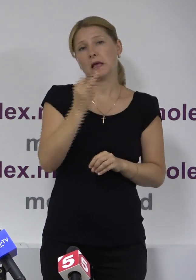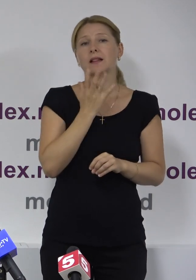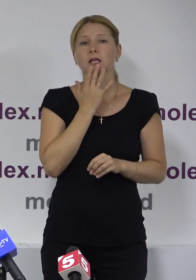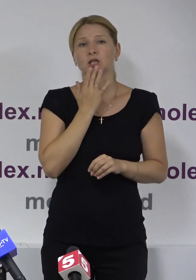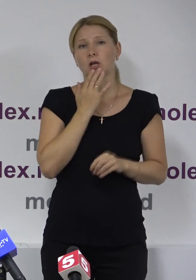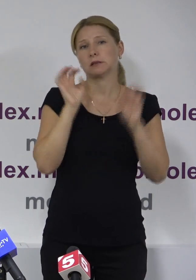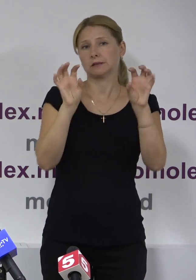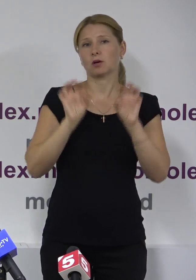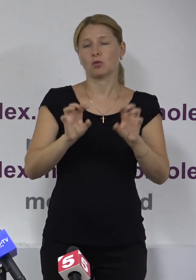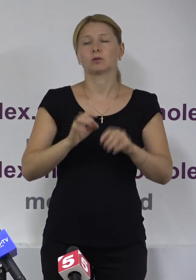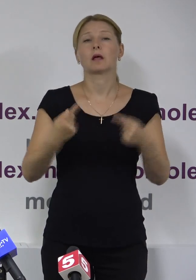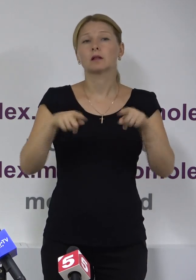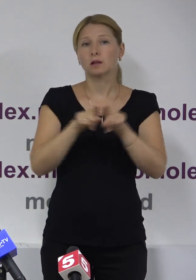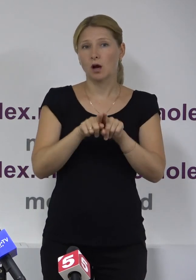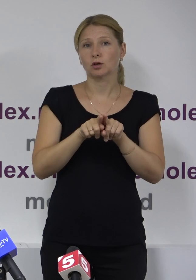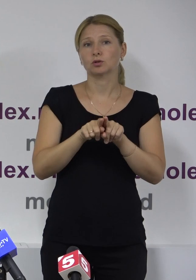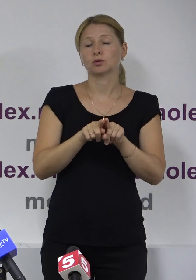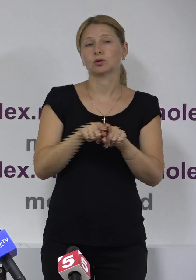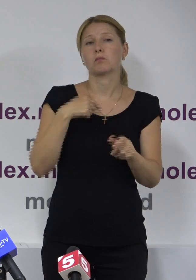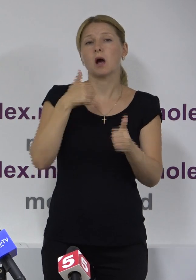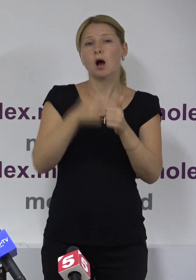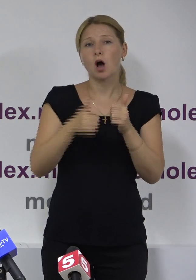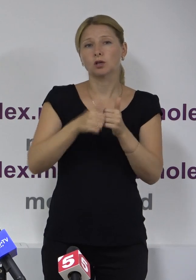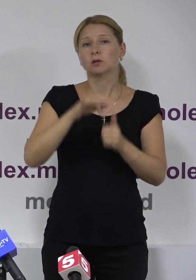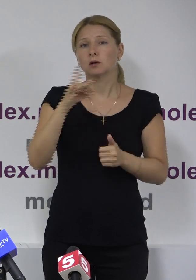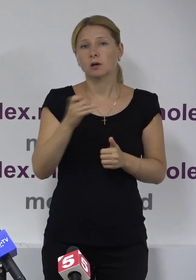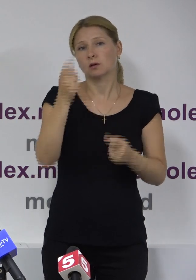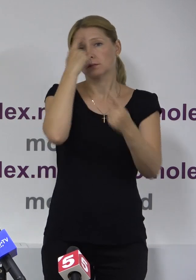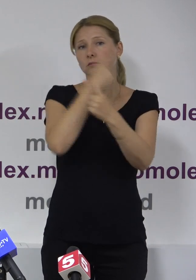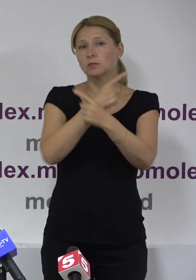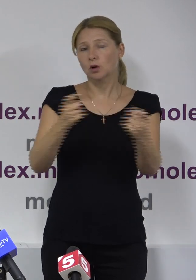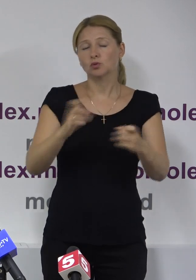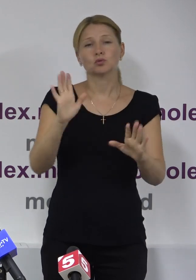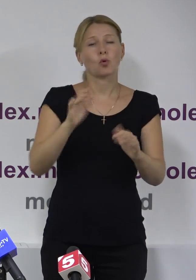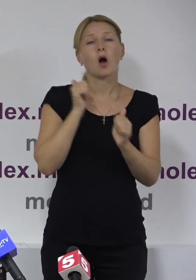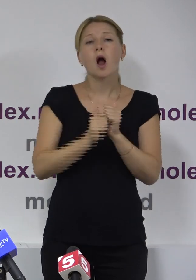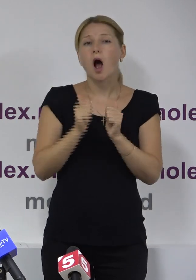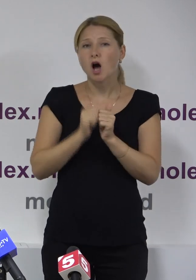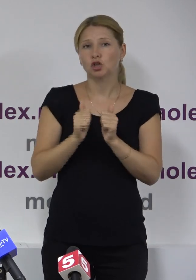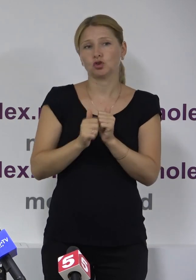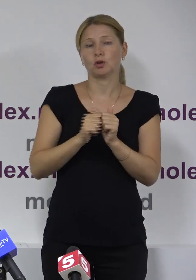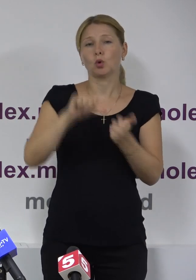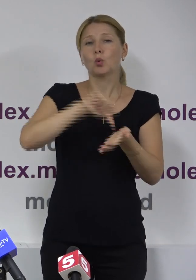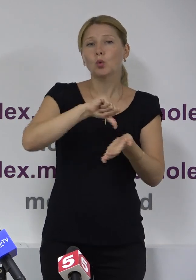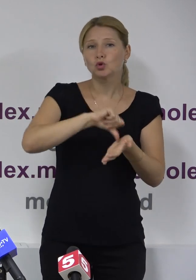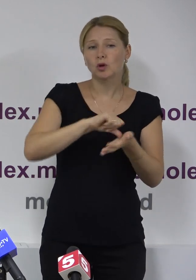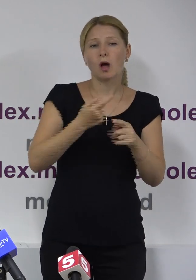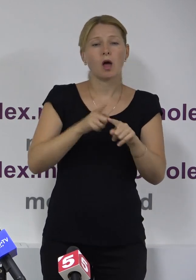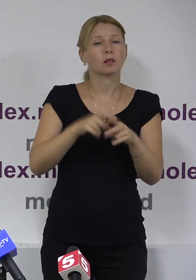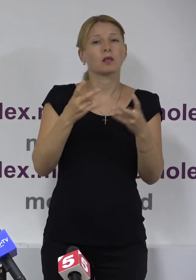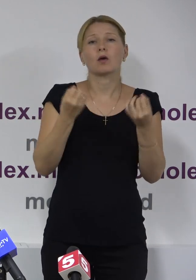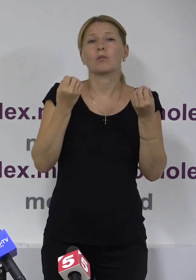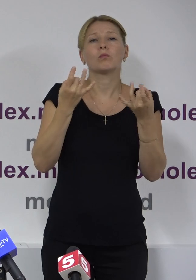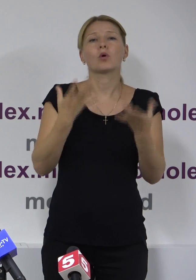națională. Totodată, așa cum am spus-o de fiecare dată, în toate scrutinile, misiunea de observare nu este un organ de